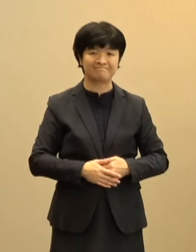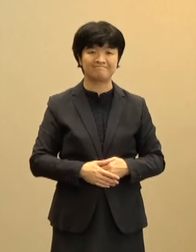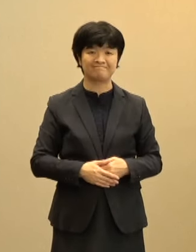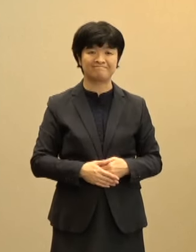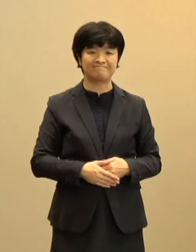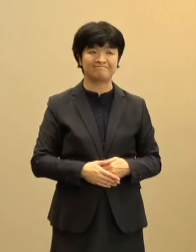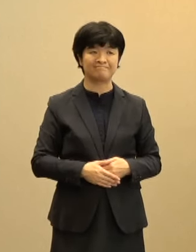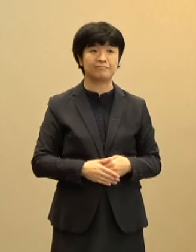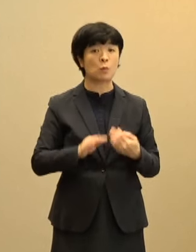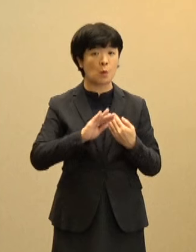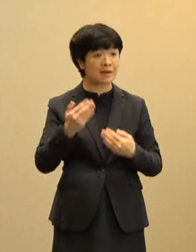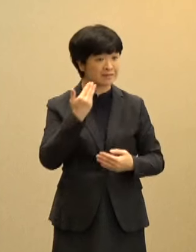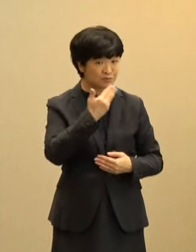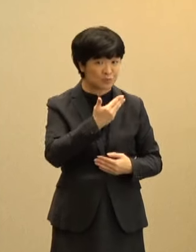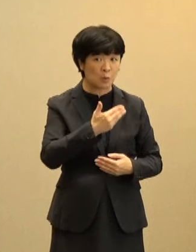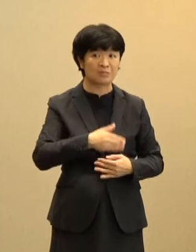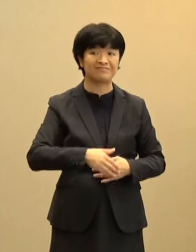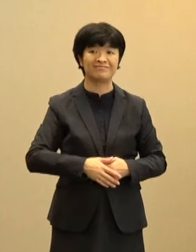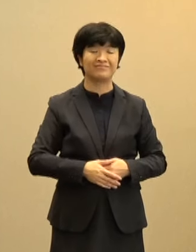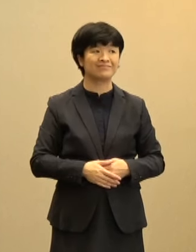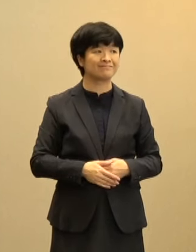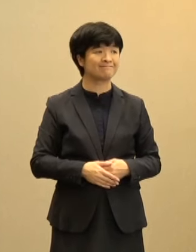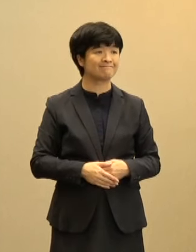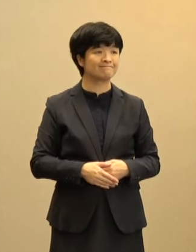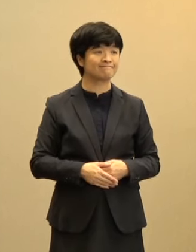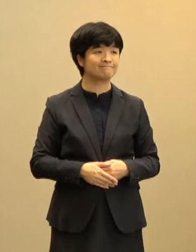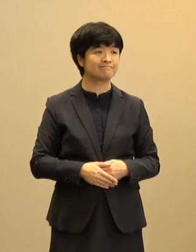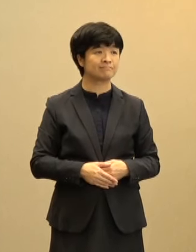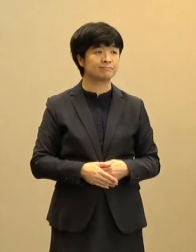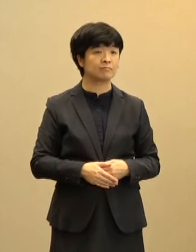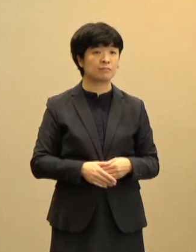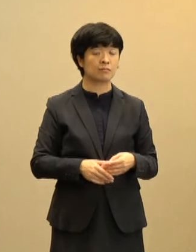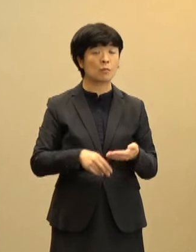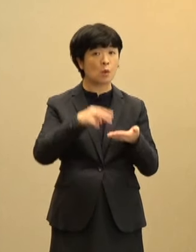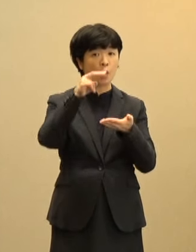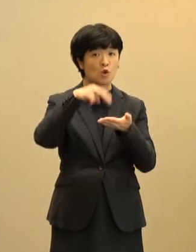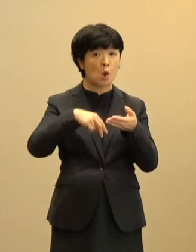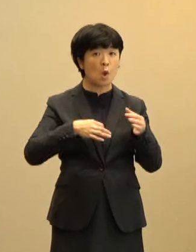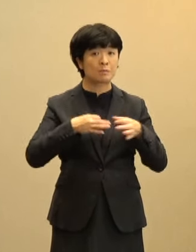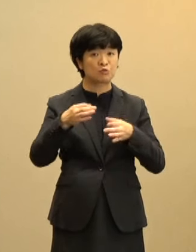ございます。 それでは各社様でお呼びいたします。ニューシームさん、